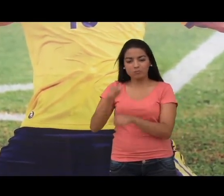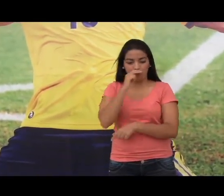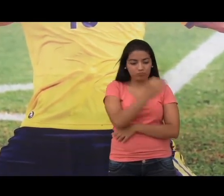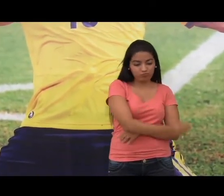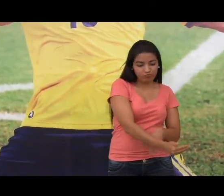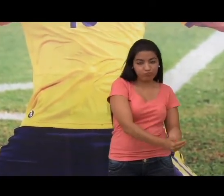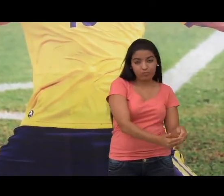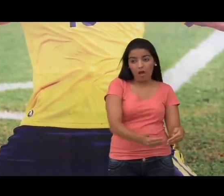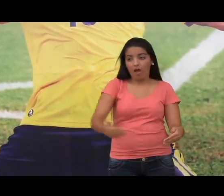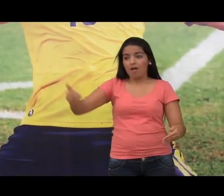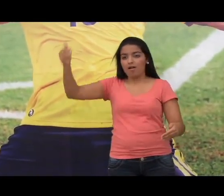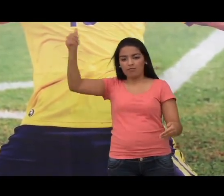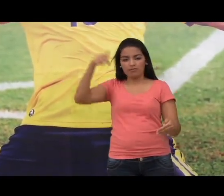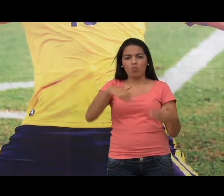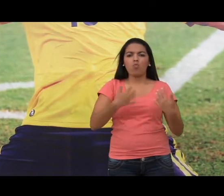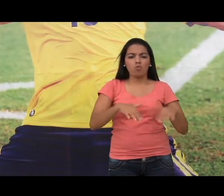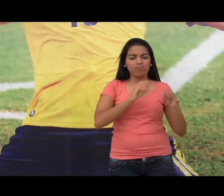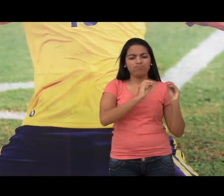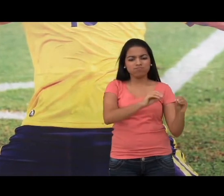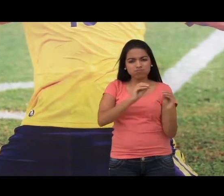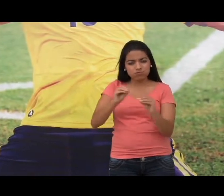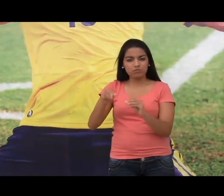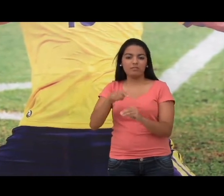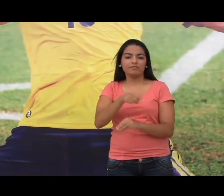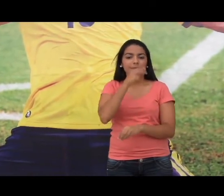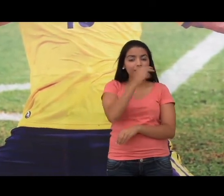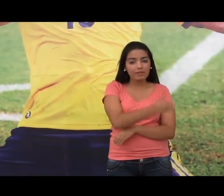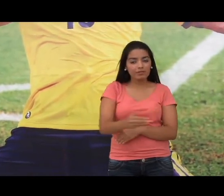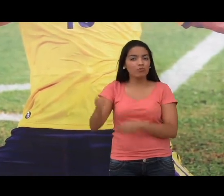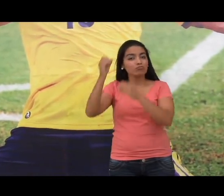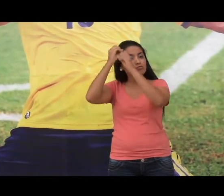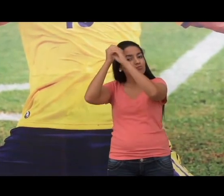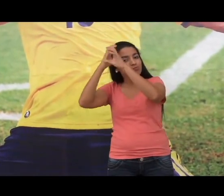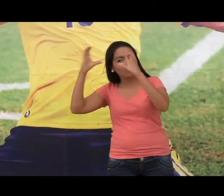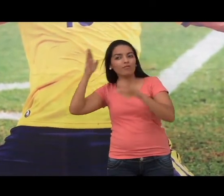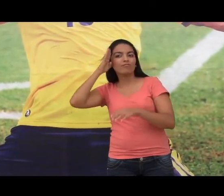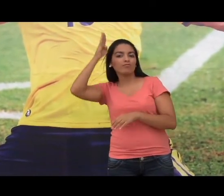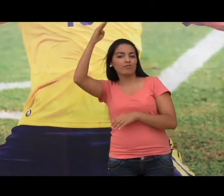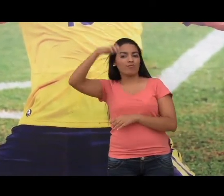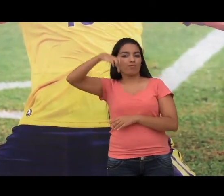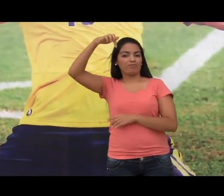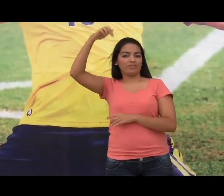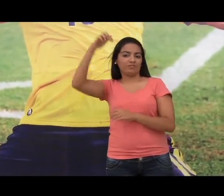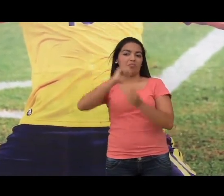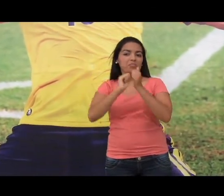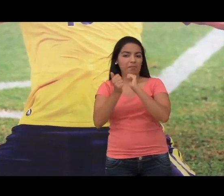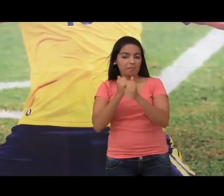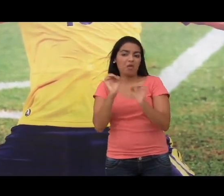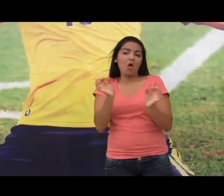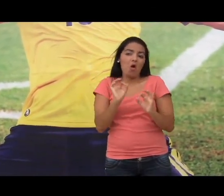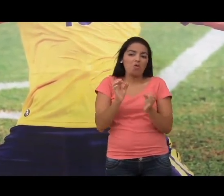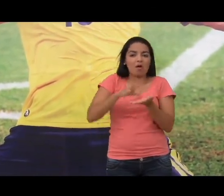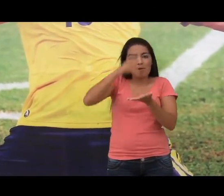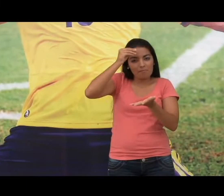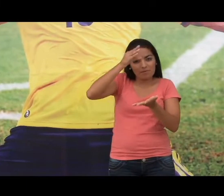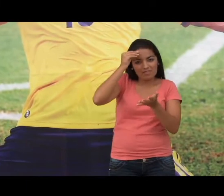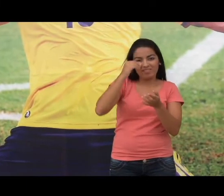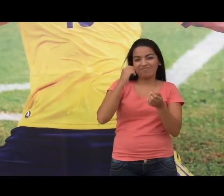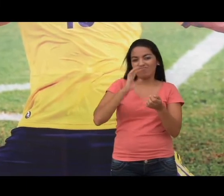deportiva, el juego y también de sus sueños para llegar a un nivel profesional deportivamente o simplemente aprender